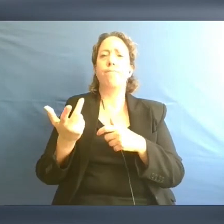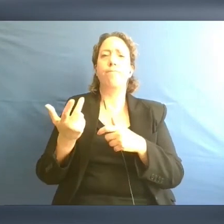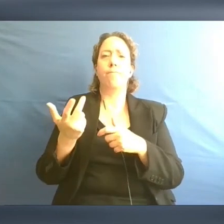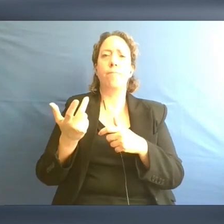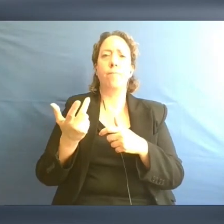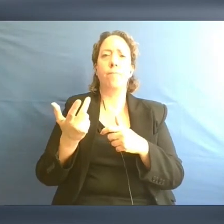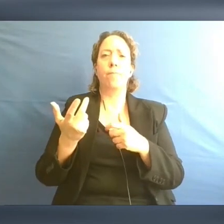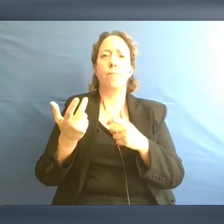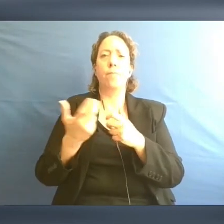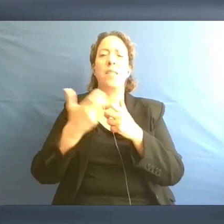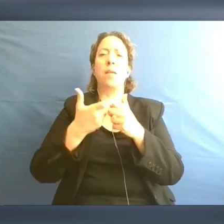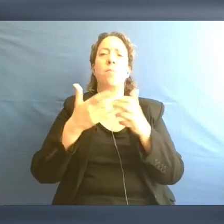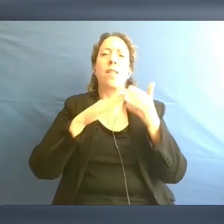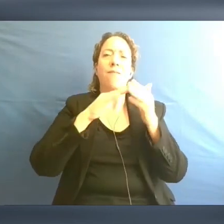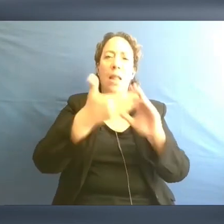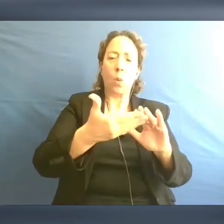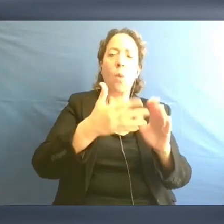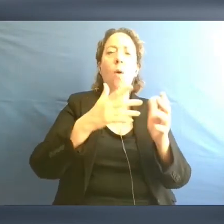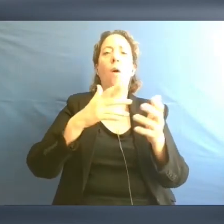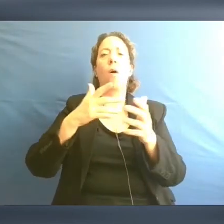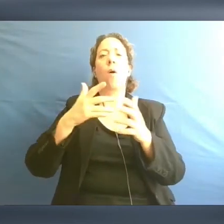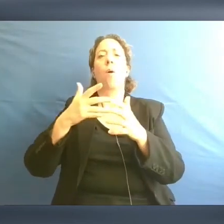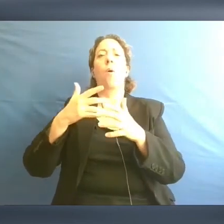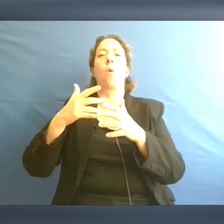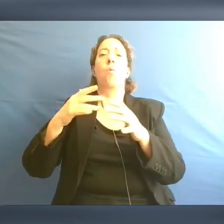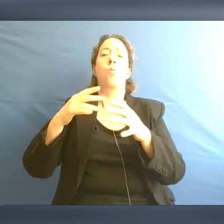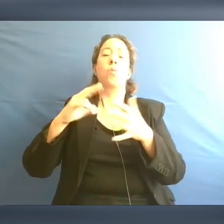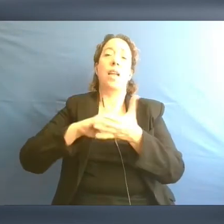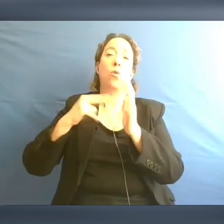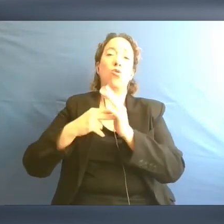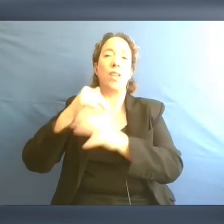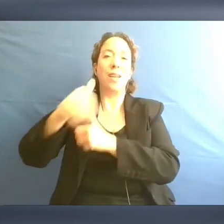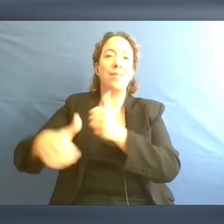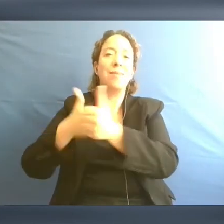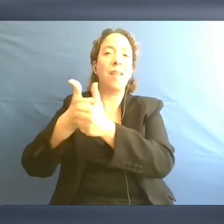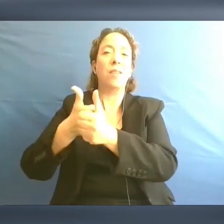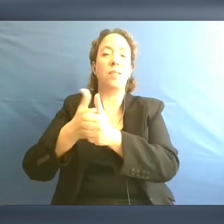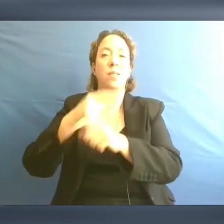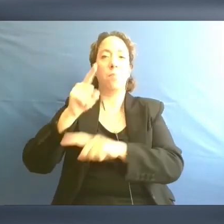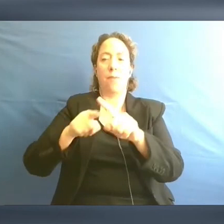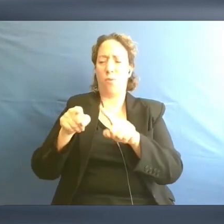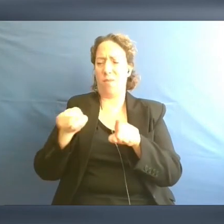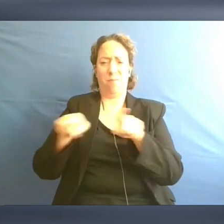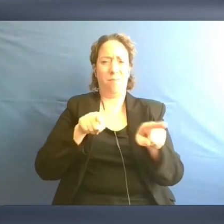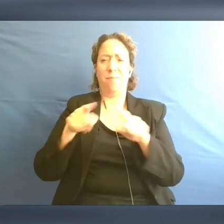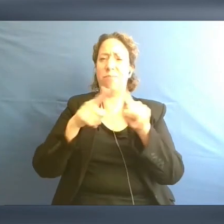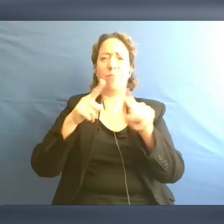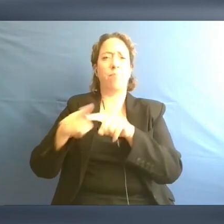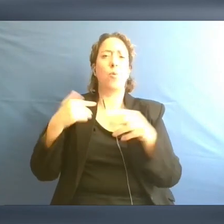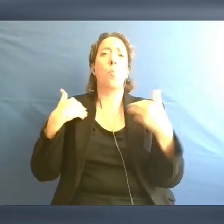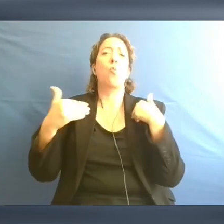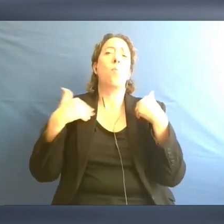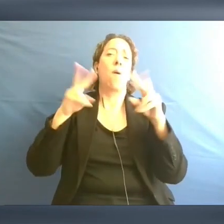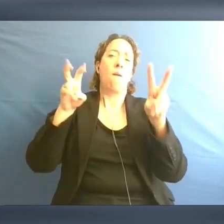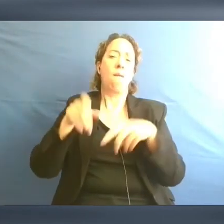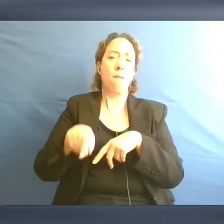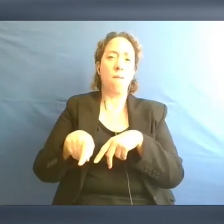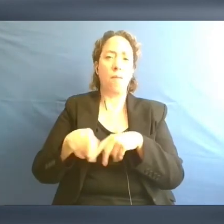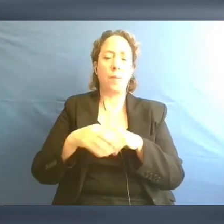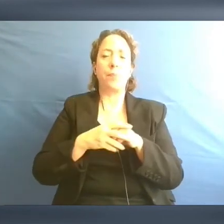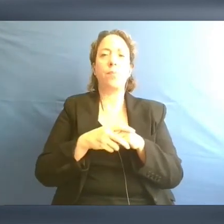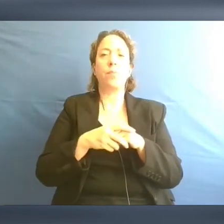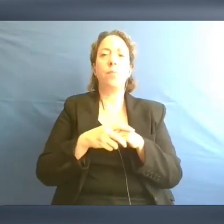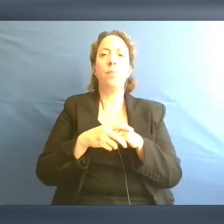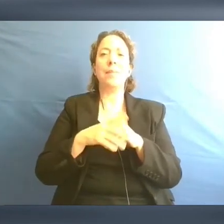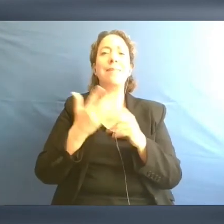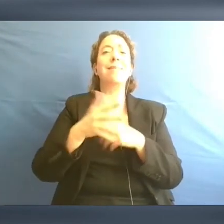les navigateurs et les technologies d'assistance, malheureusement, qui n'ont pas toujours le même comportement dans tous les cas. Quand on les détecte,